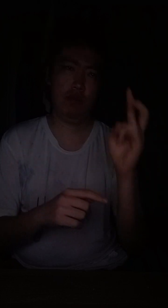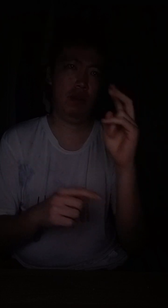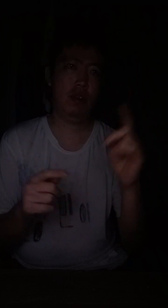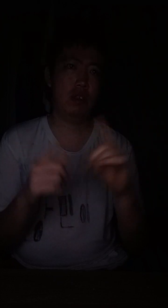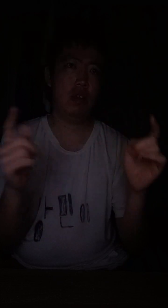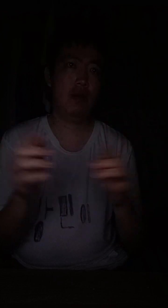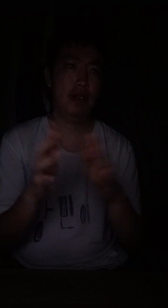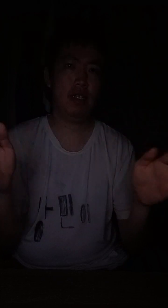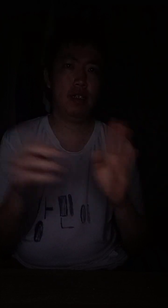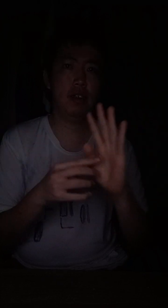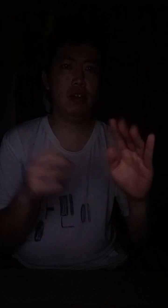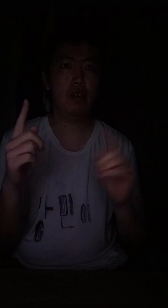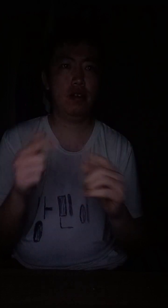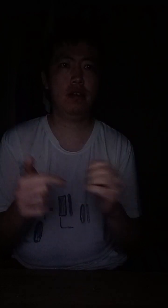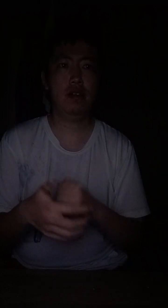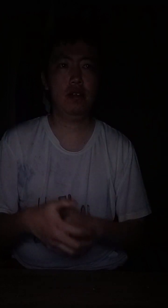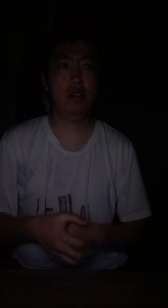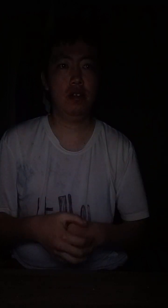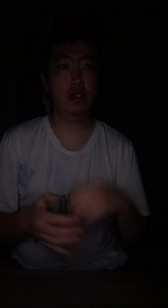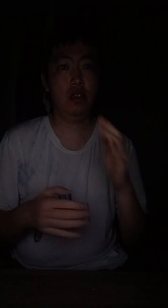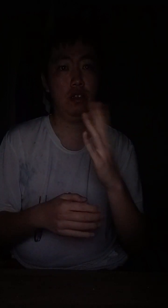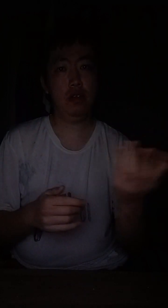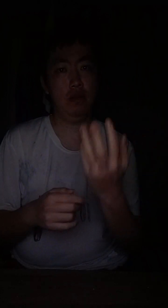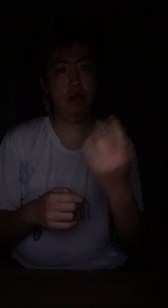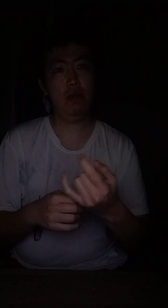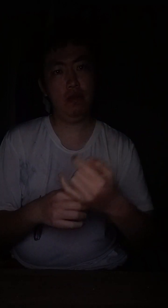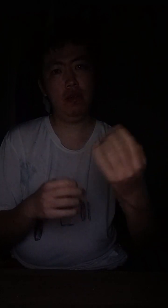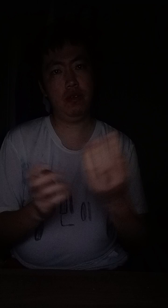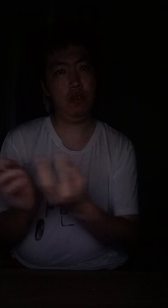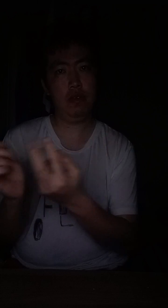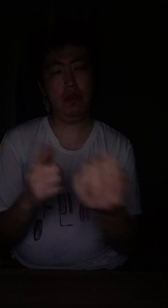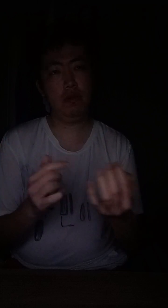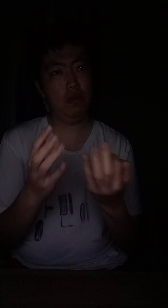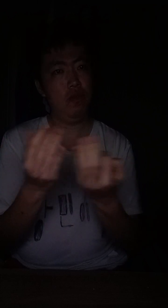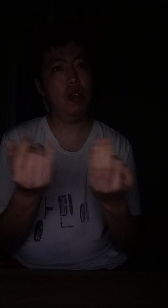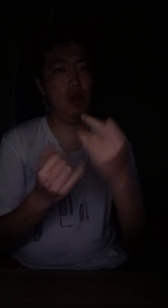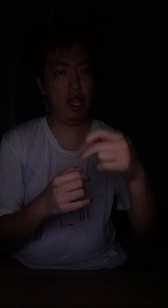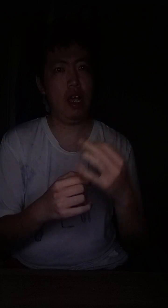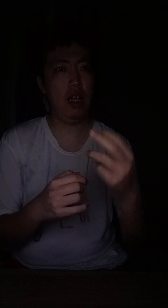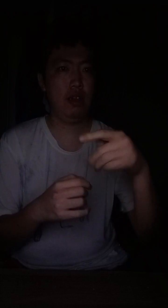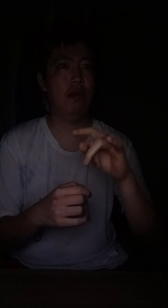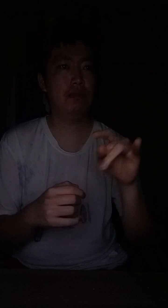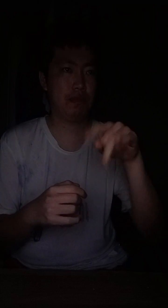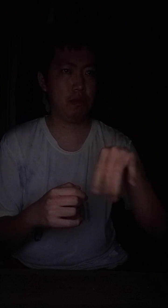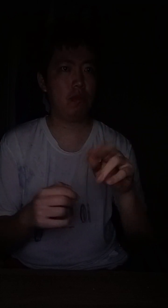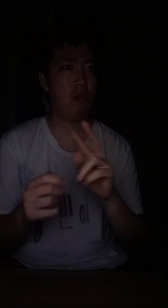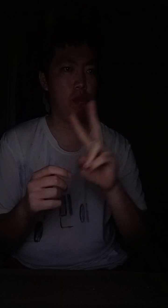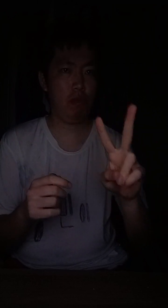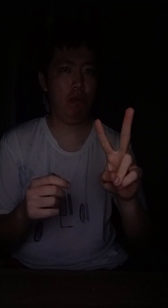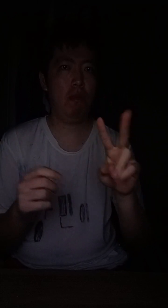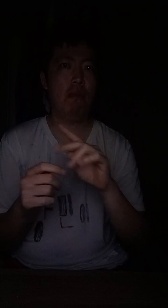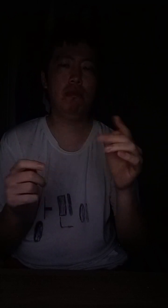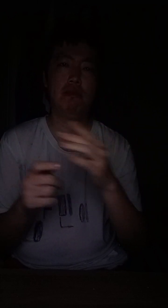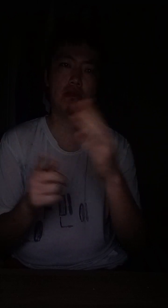가처분 신청을 냈습니다. 5명의 위원으로 구성돼야 할 방송통신위원회가 위원 2명만으로 KBS 이사